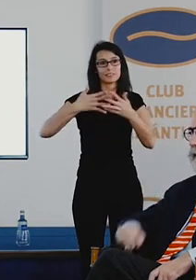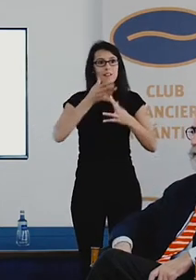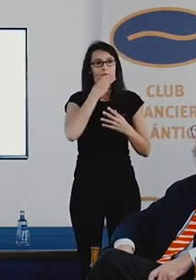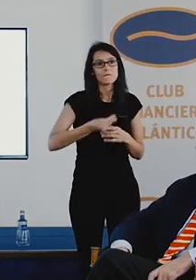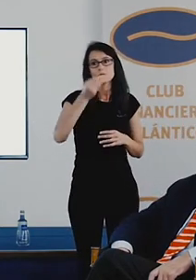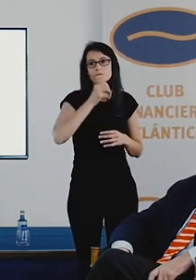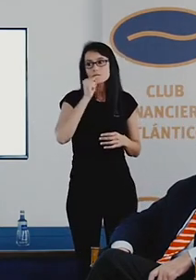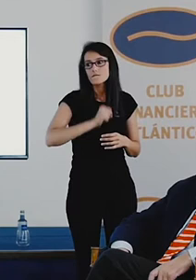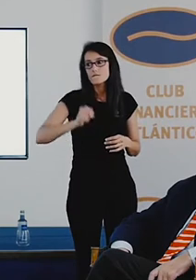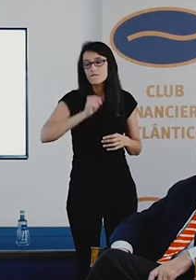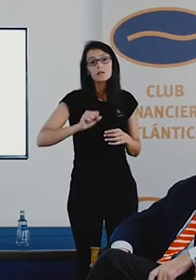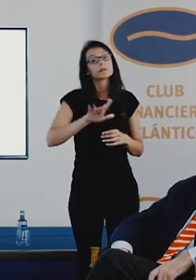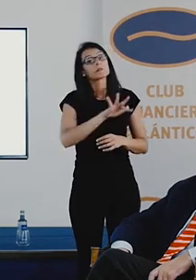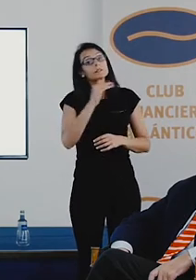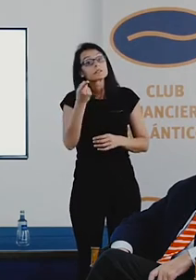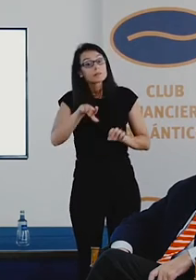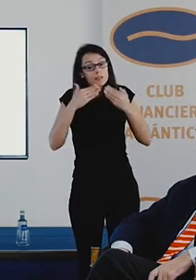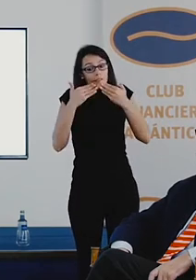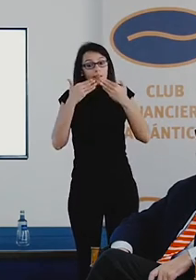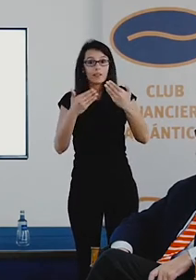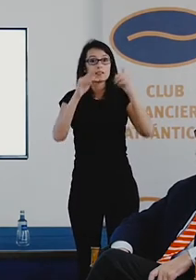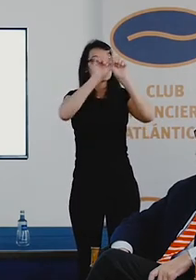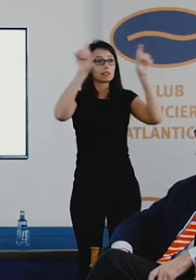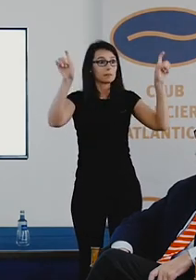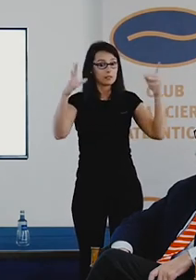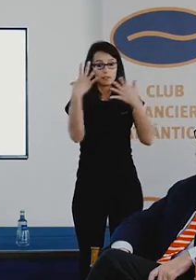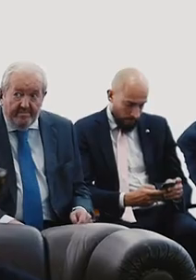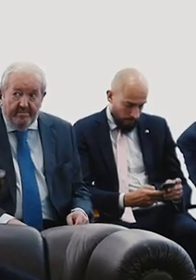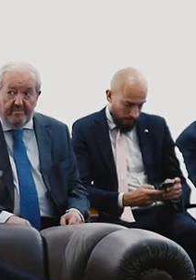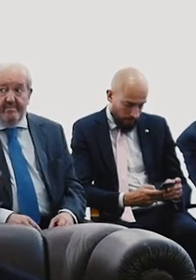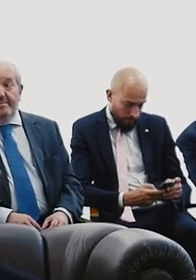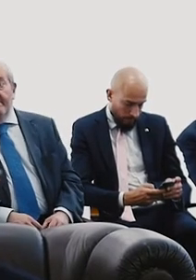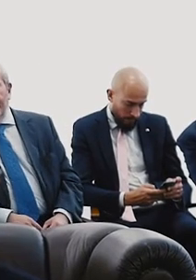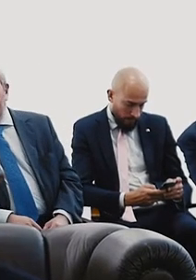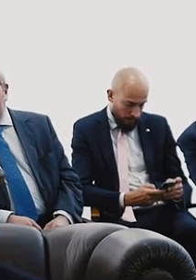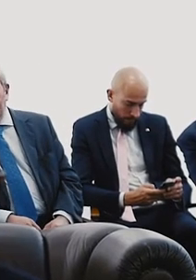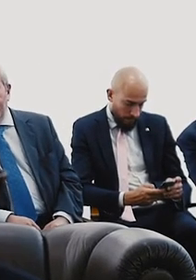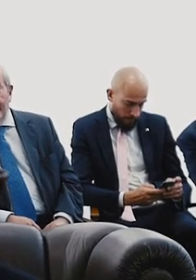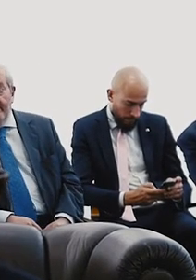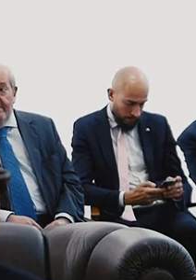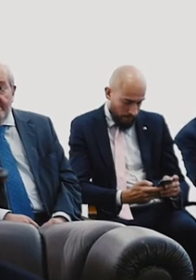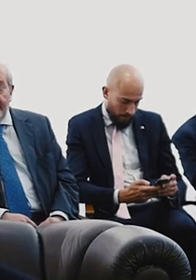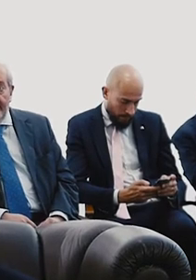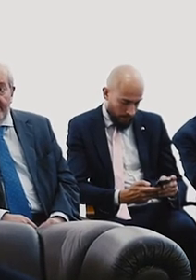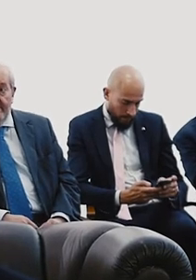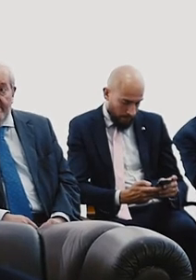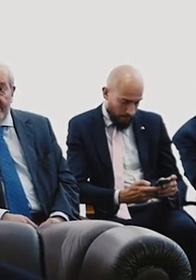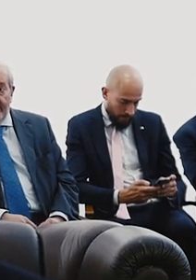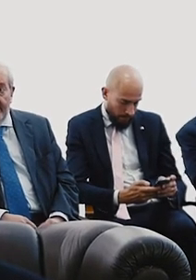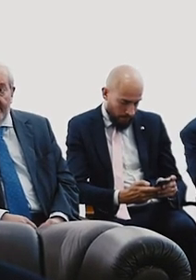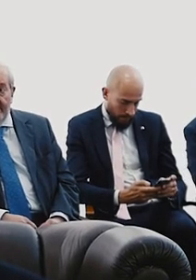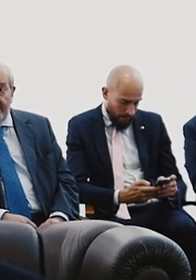y a todas las empresas que ya colaboran de una u otra manera con el camino de los satélites. Deciros finalmente, ya lo dejo para que nos levantemos y nos